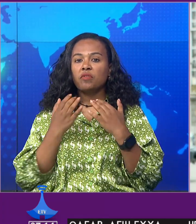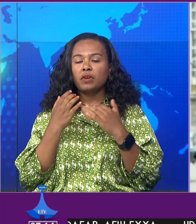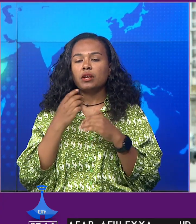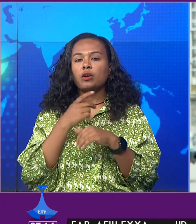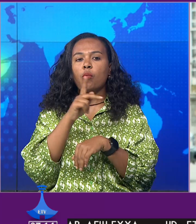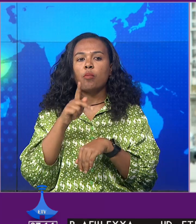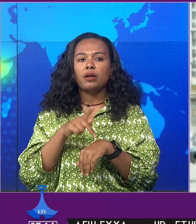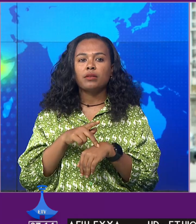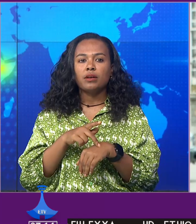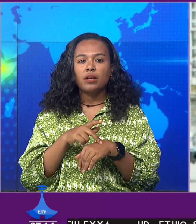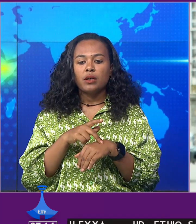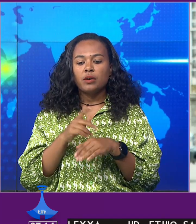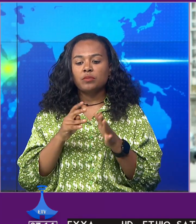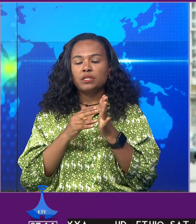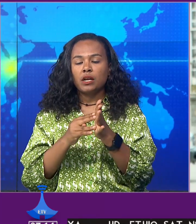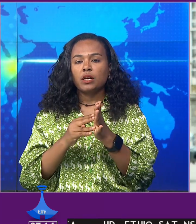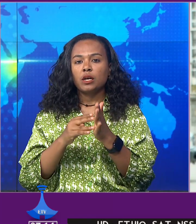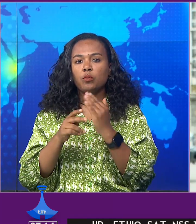ፓርቲ ለምሳሌ የፖለቲካ